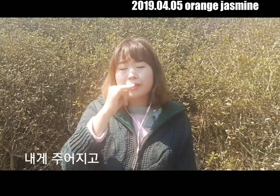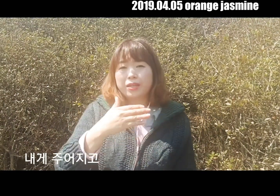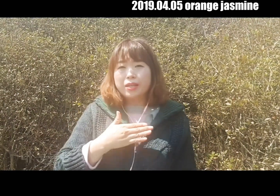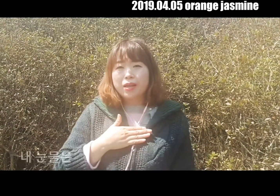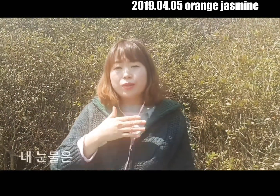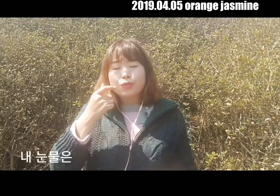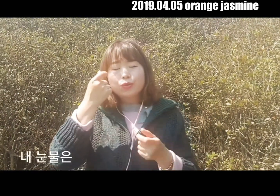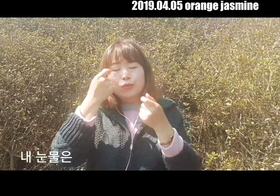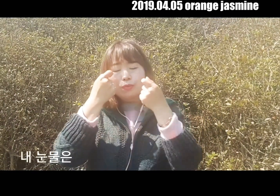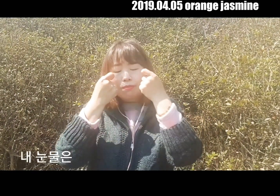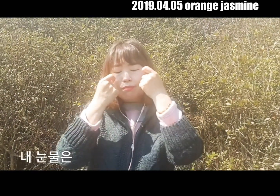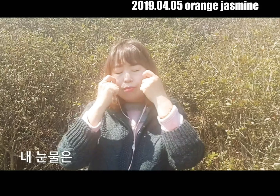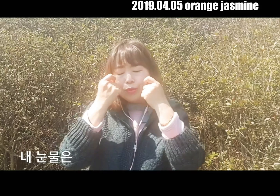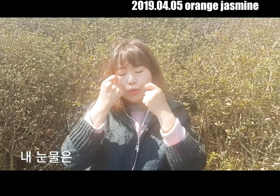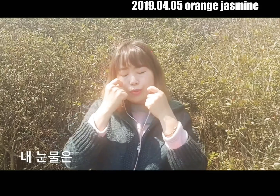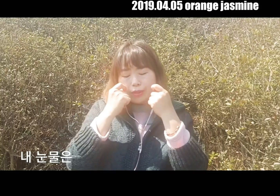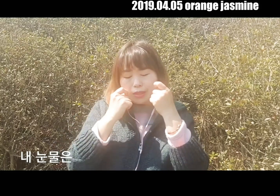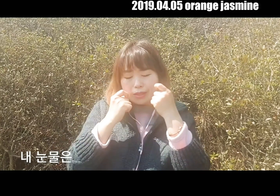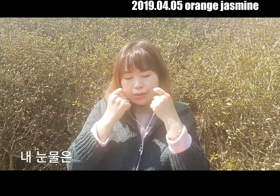내 눈물은